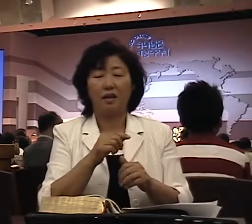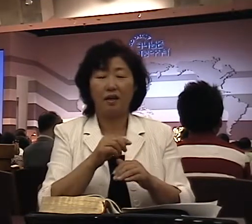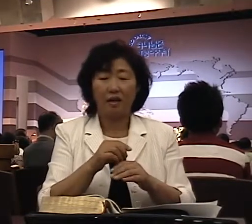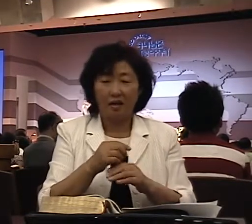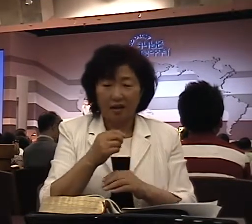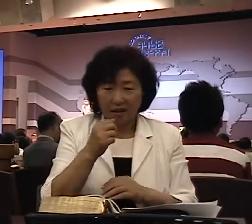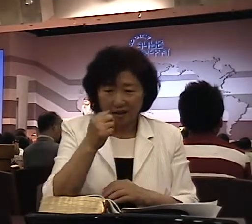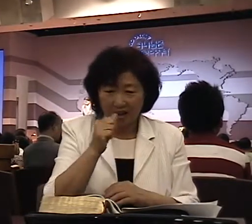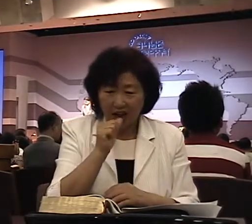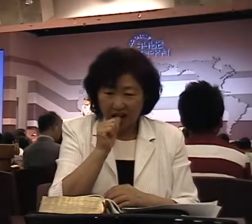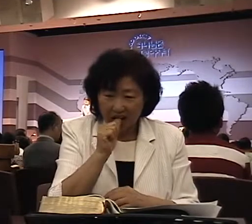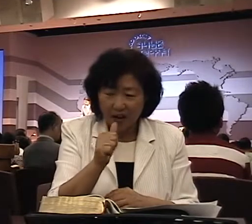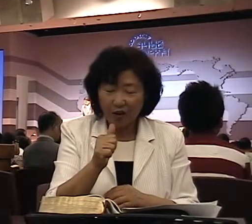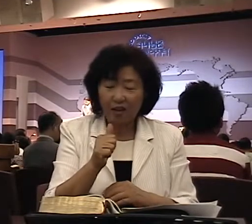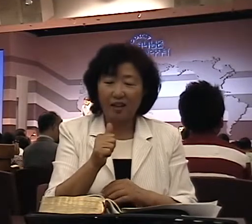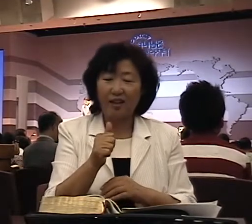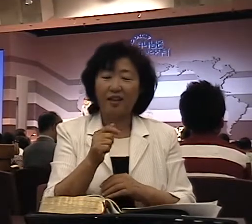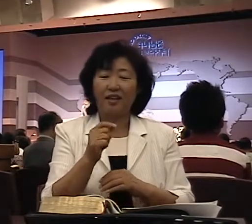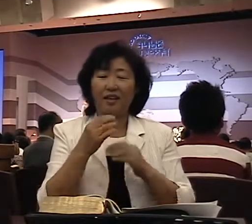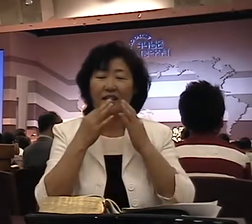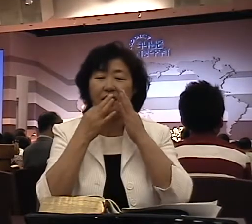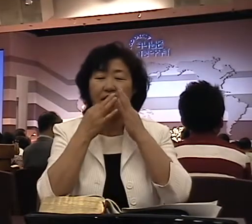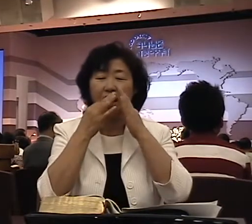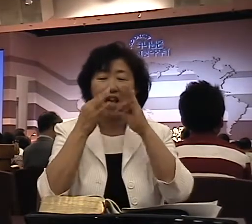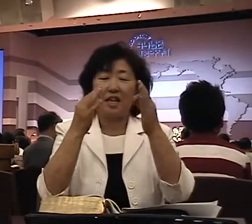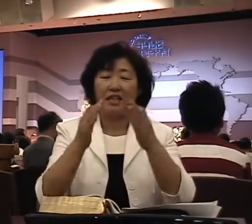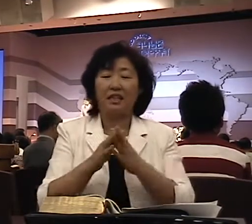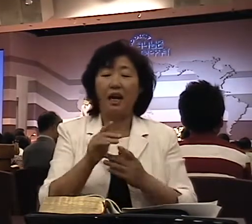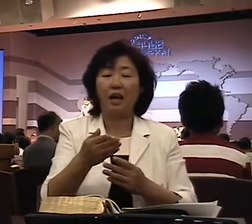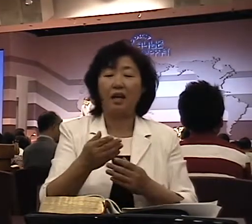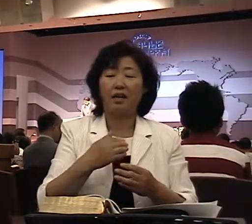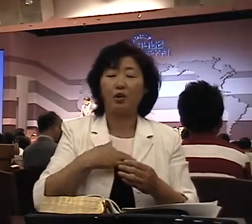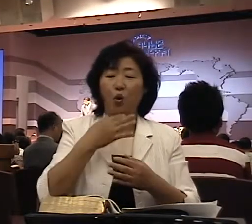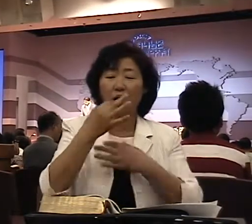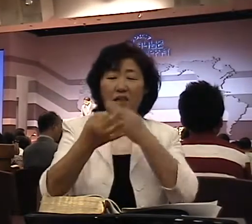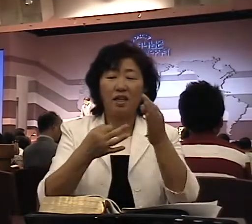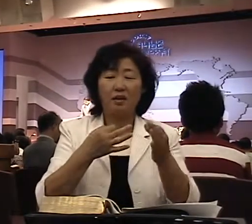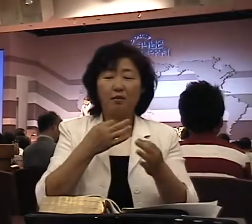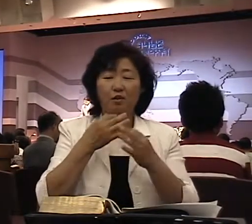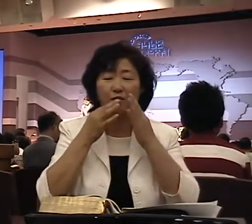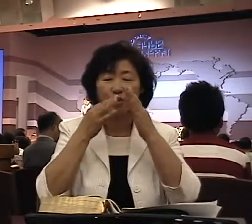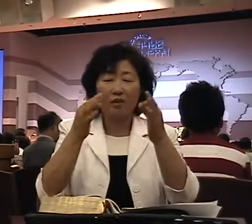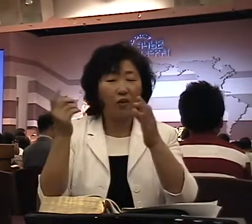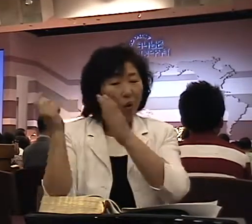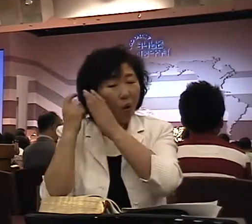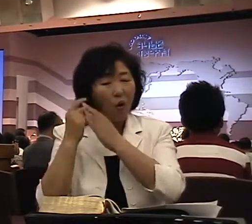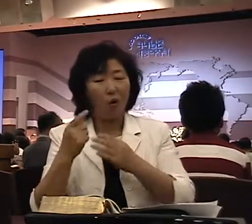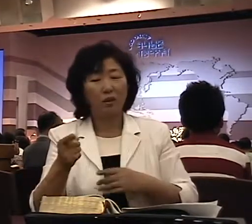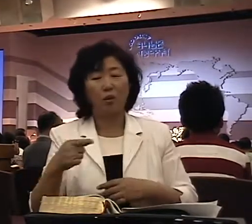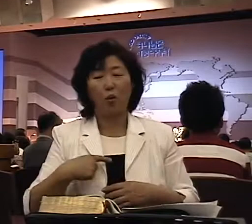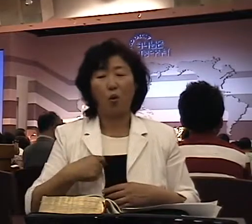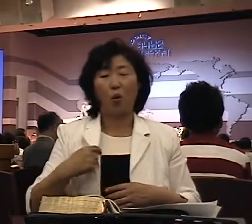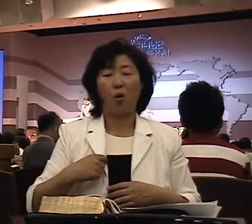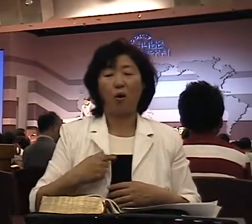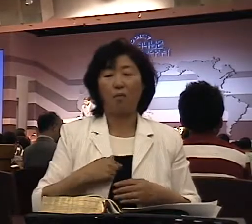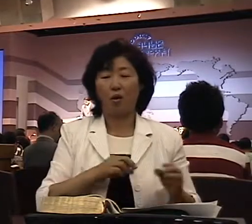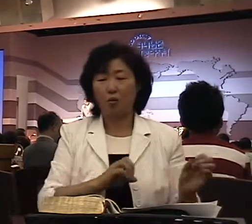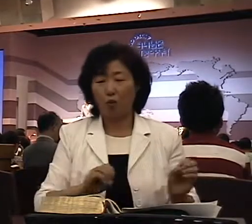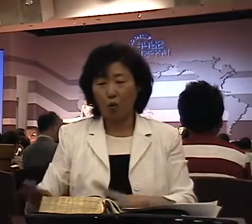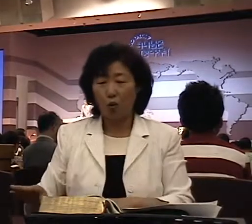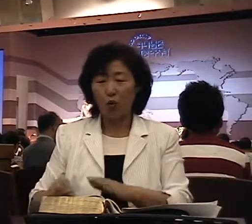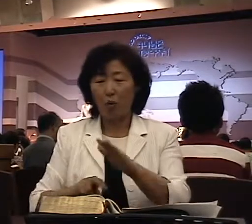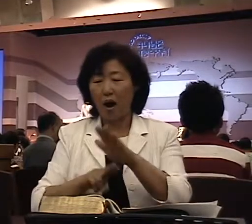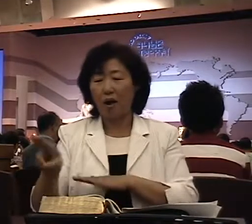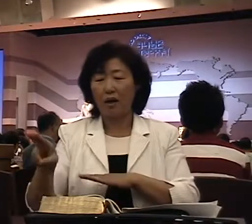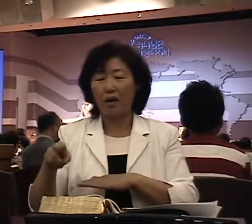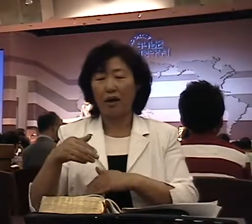내게로 들어오기로 내가 크게 소리질렀더니 다 함께 그가 나의 소리질러 부름을 듣고 그 옷을 내게